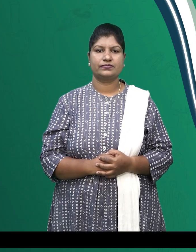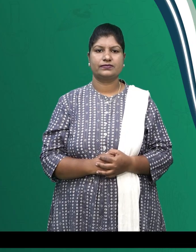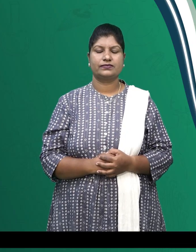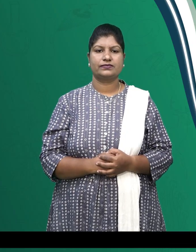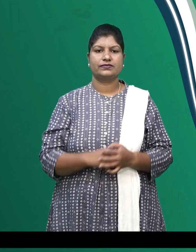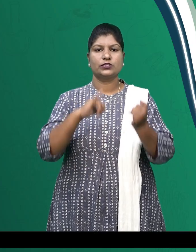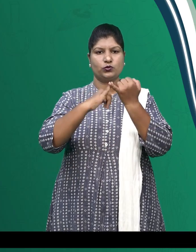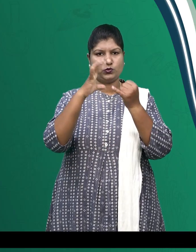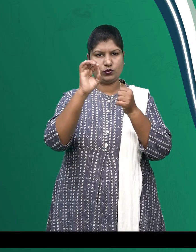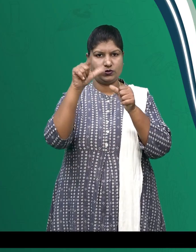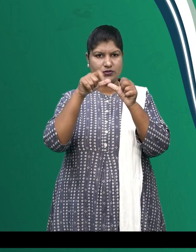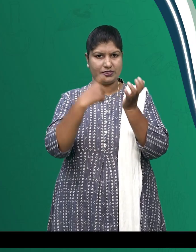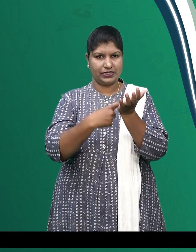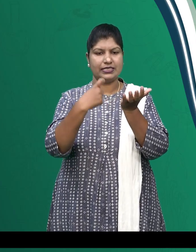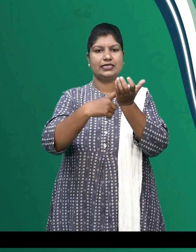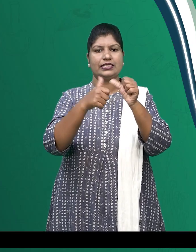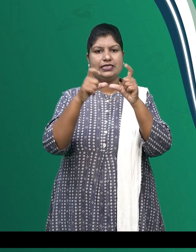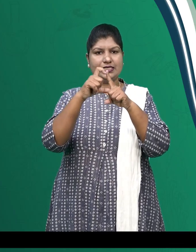सौर विकिरण,